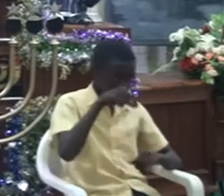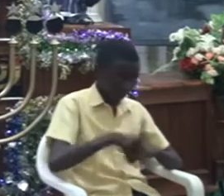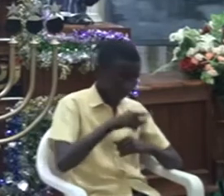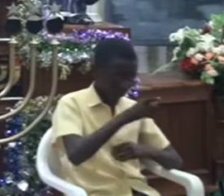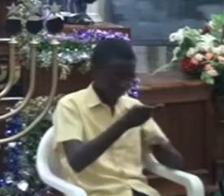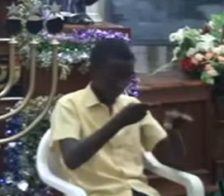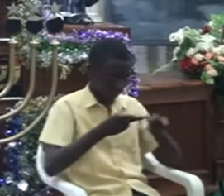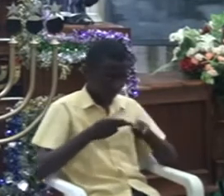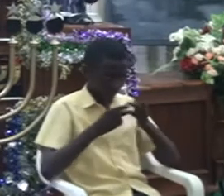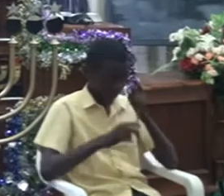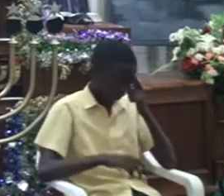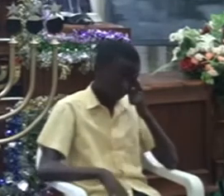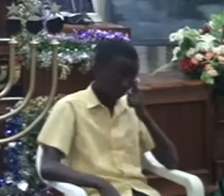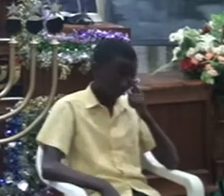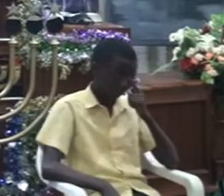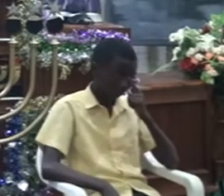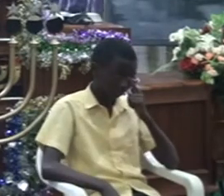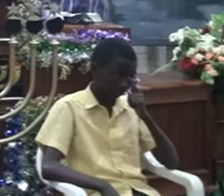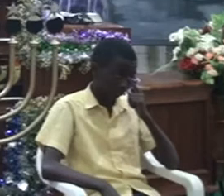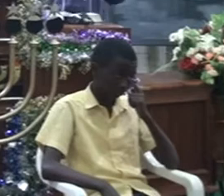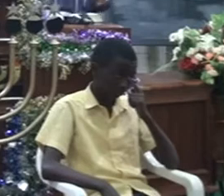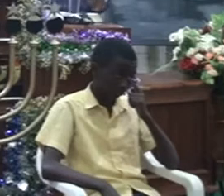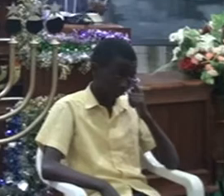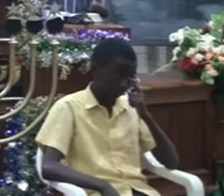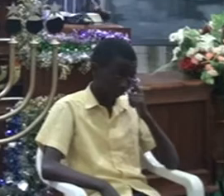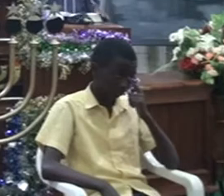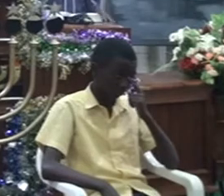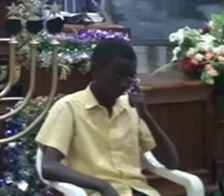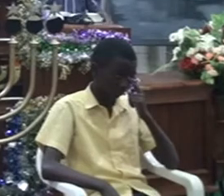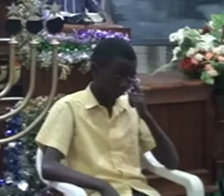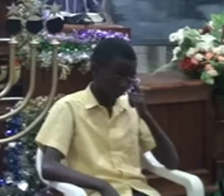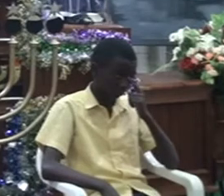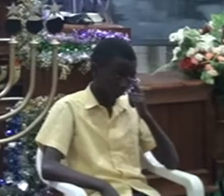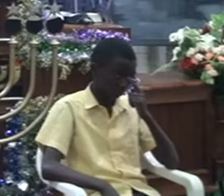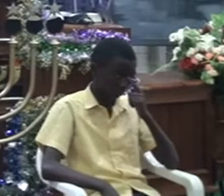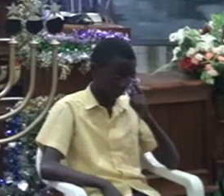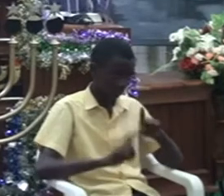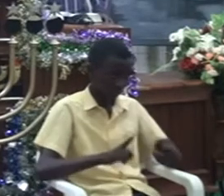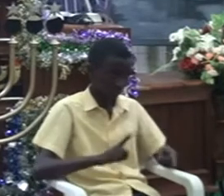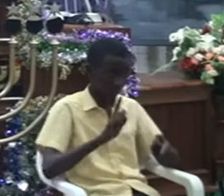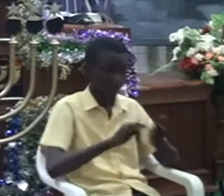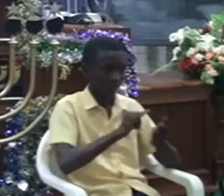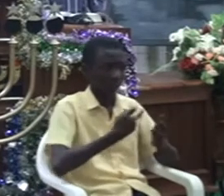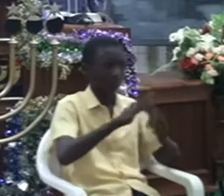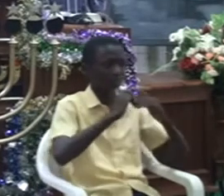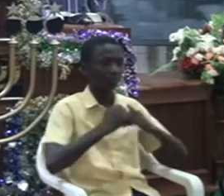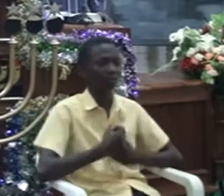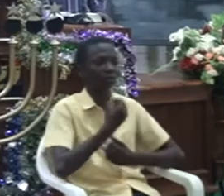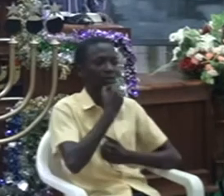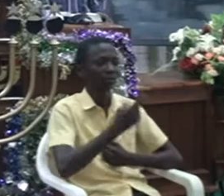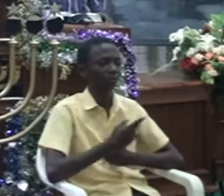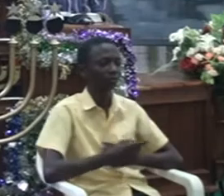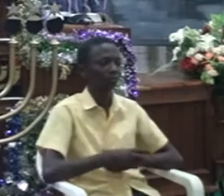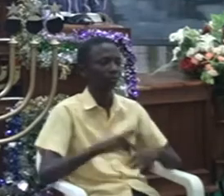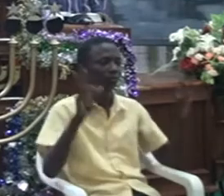kama ikiweze ikikupendeza hiki kombo kipeleke mbali. Alikuwa anajua kisha atakufa. Mais à la fin, il a dit, lakini baadaye